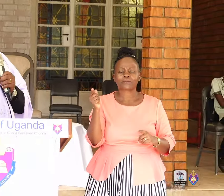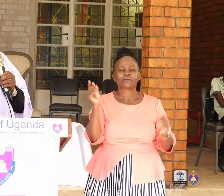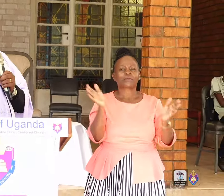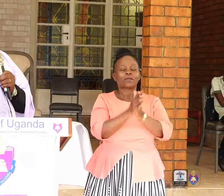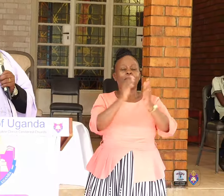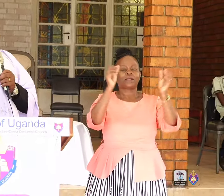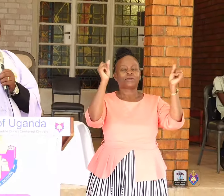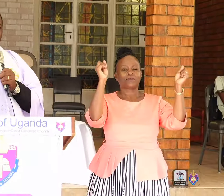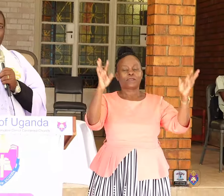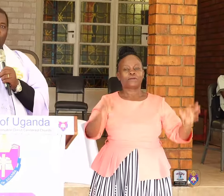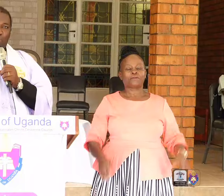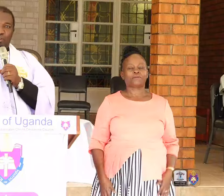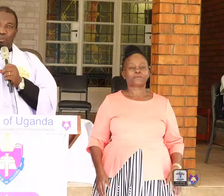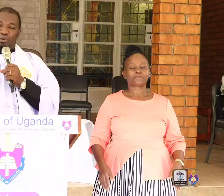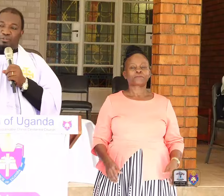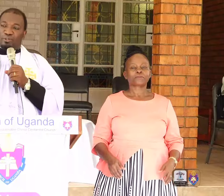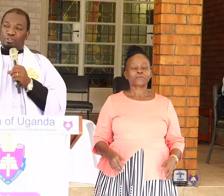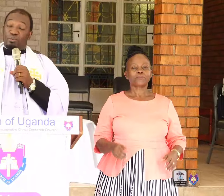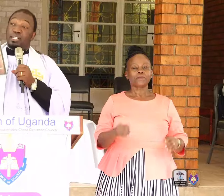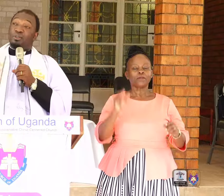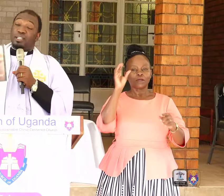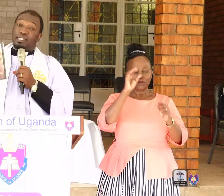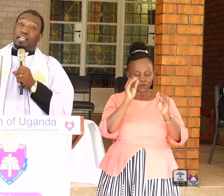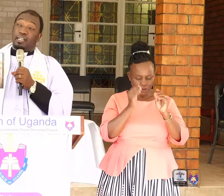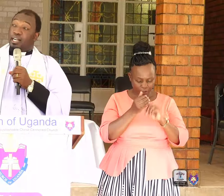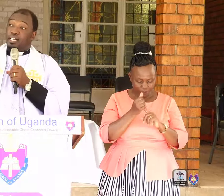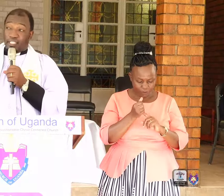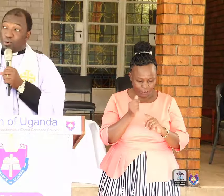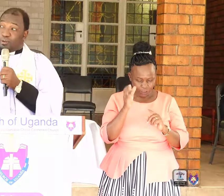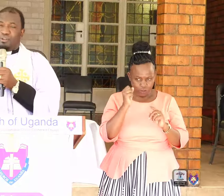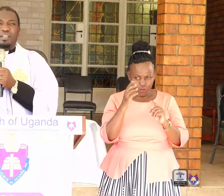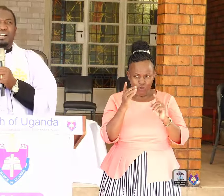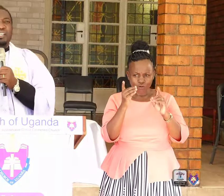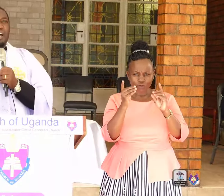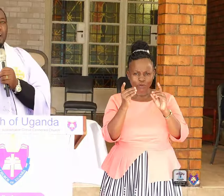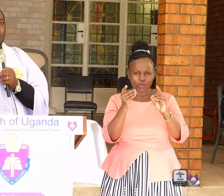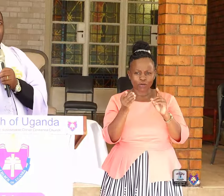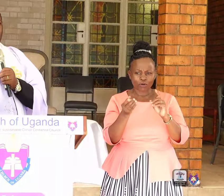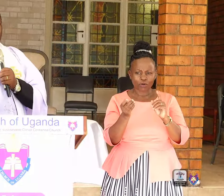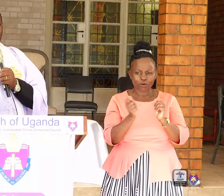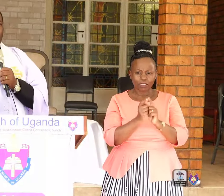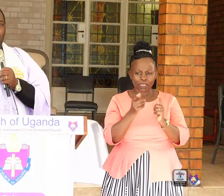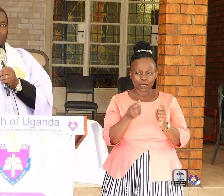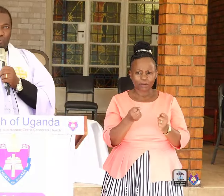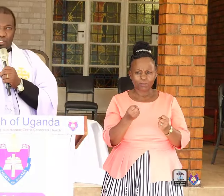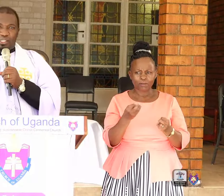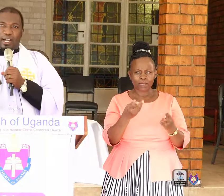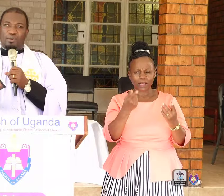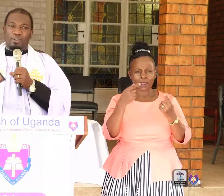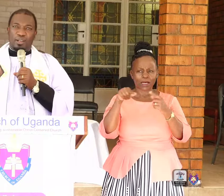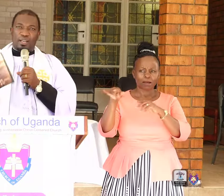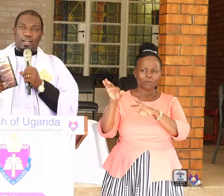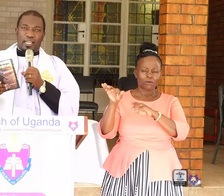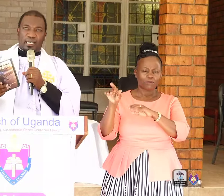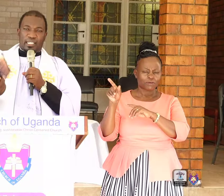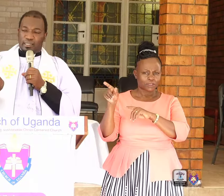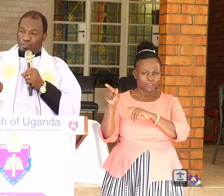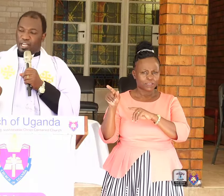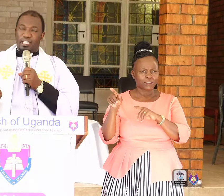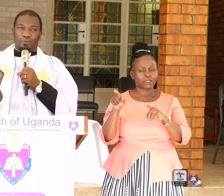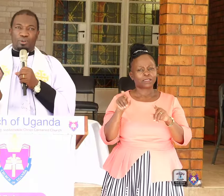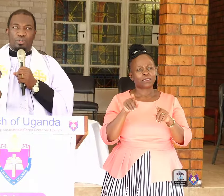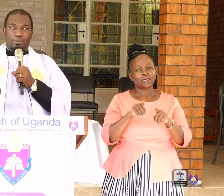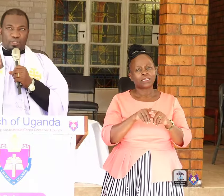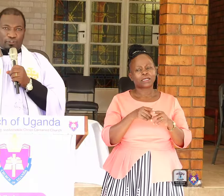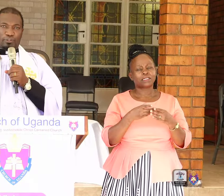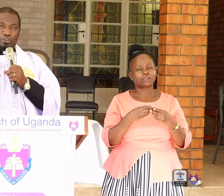Aleluya. Okanoonya okafune osobolera ddala okasanga ne wano. Nina bangi abazze ku ofiisi awo ate kati